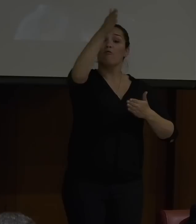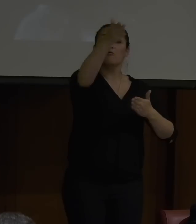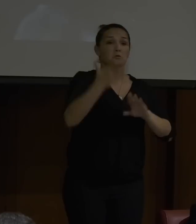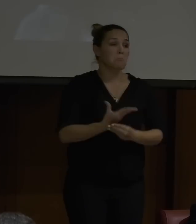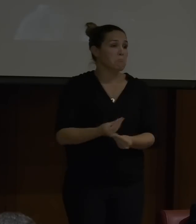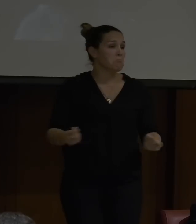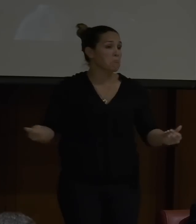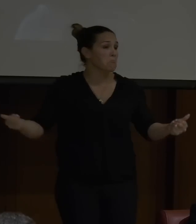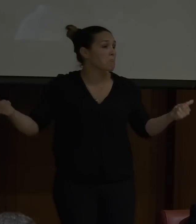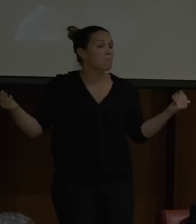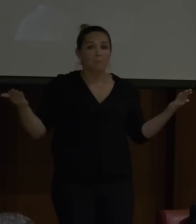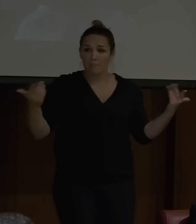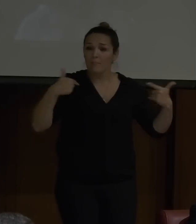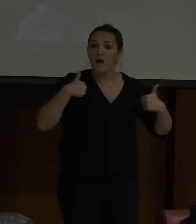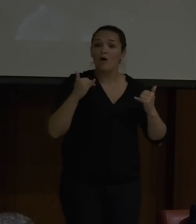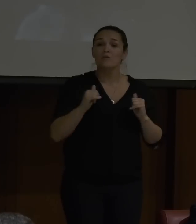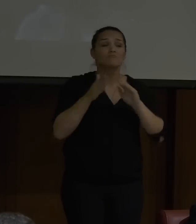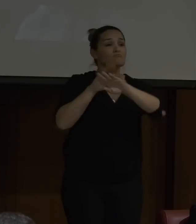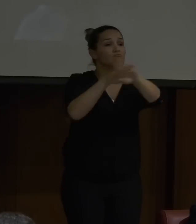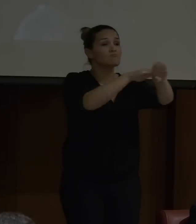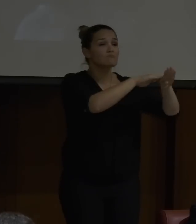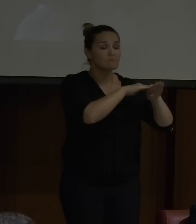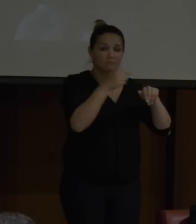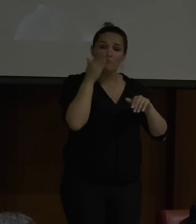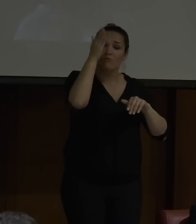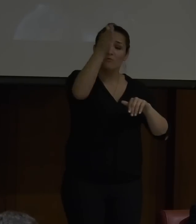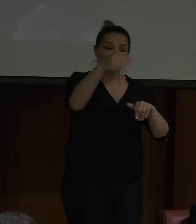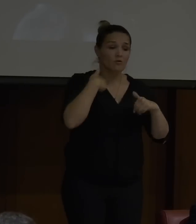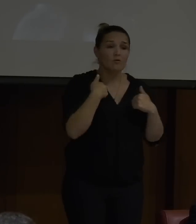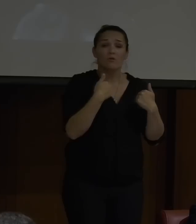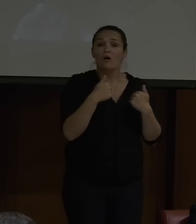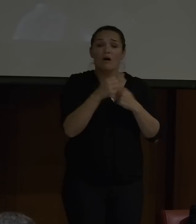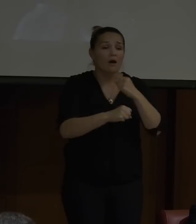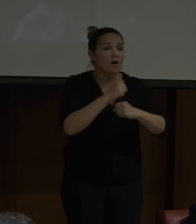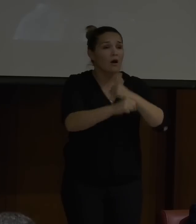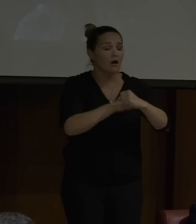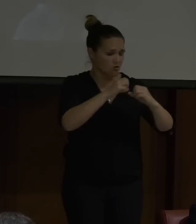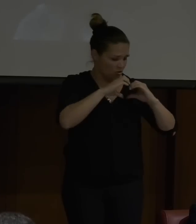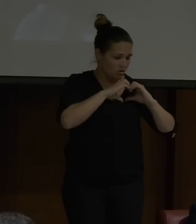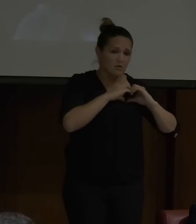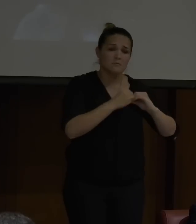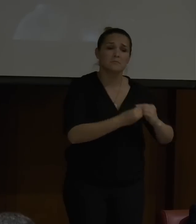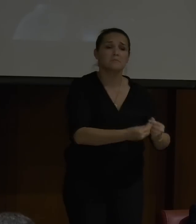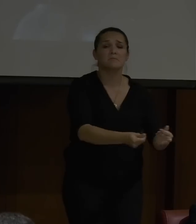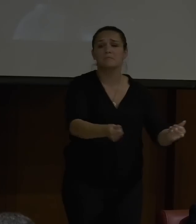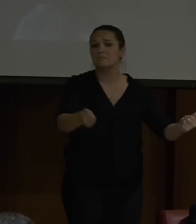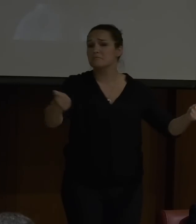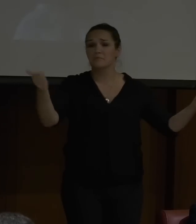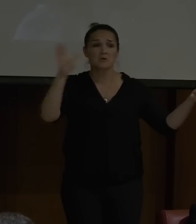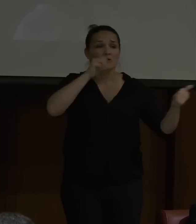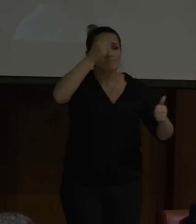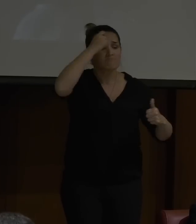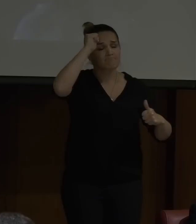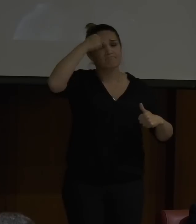nada. Con los años quedará mi corazón sin cariño, sin placer, sin alivio para mi alma, mi